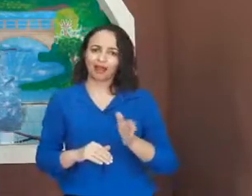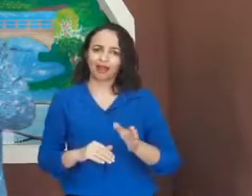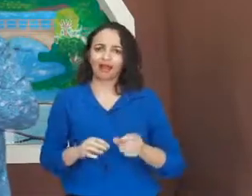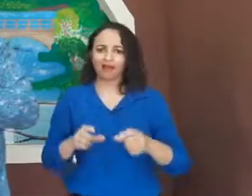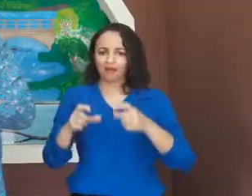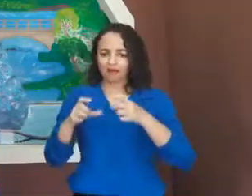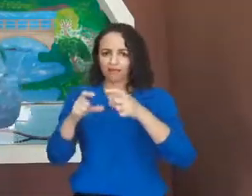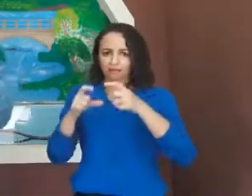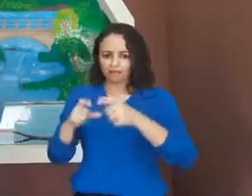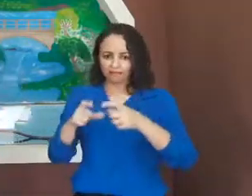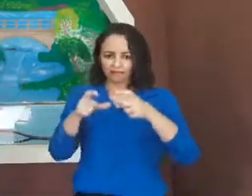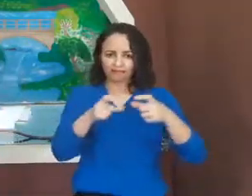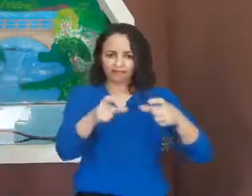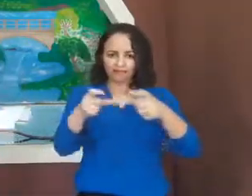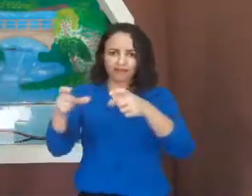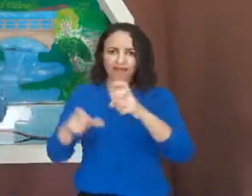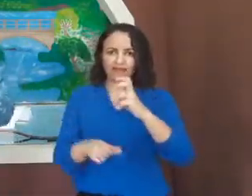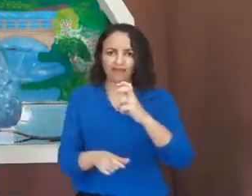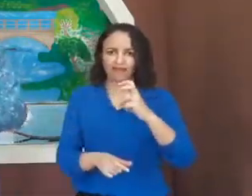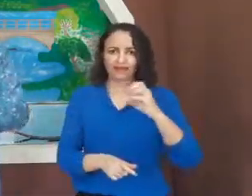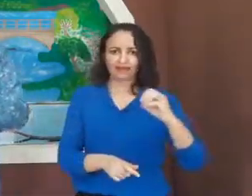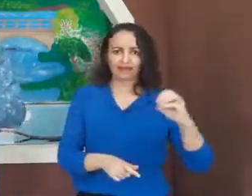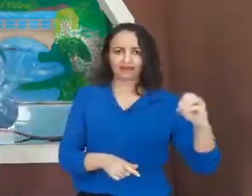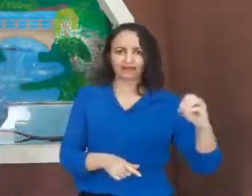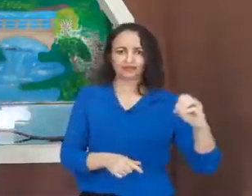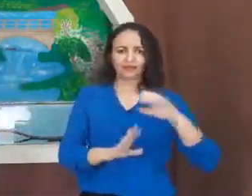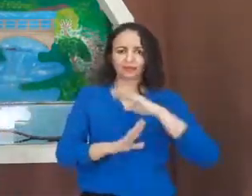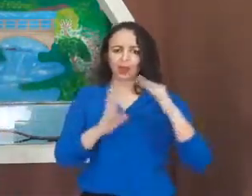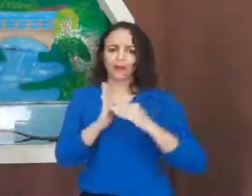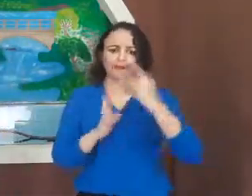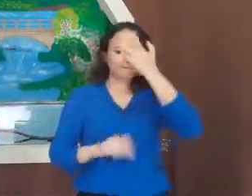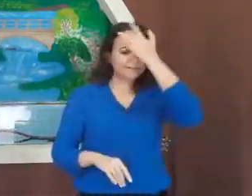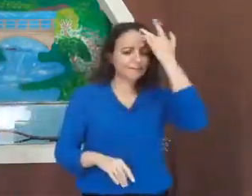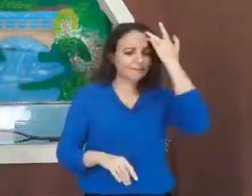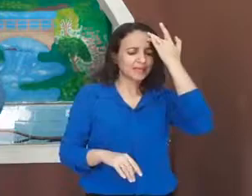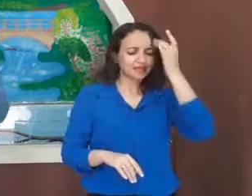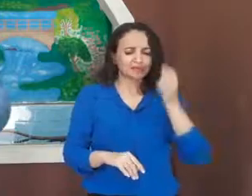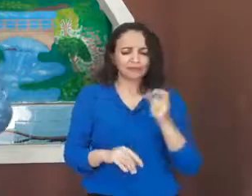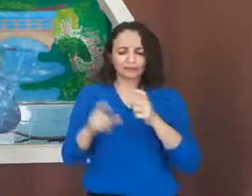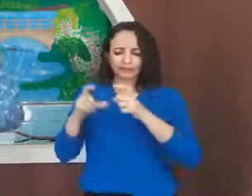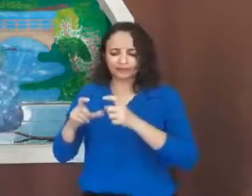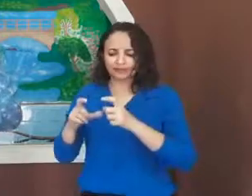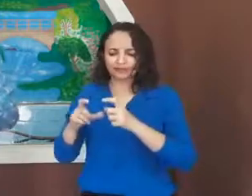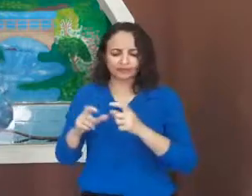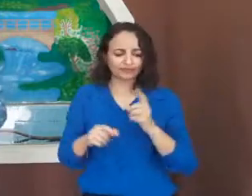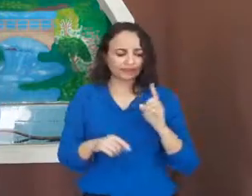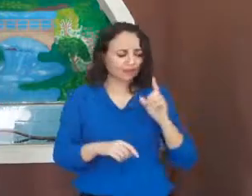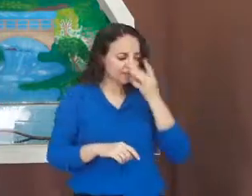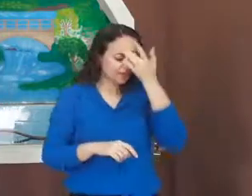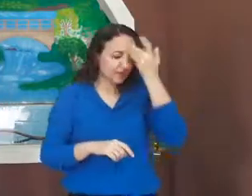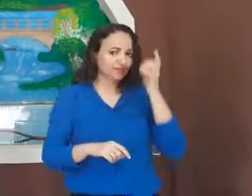peças. Ficou na mesa e todo mundo passava lá um pouquinho e montava algo.